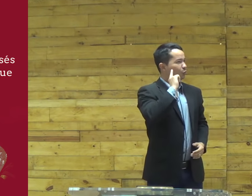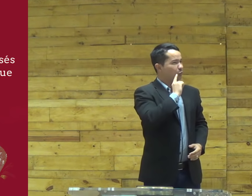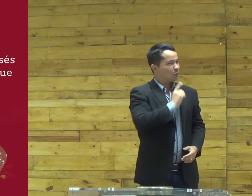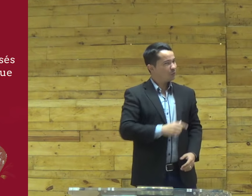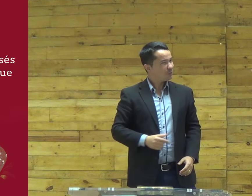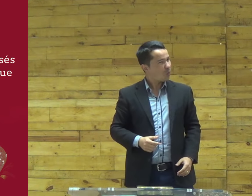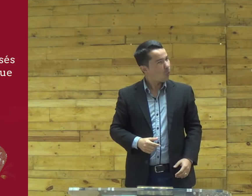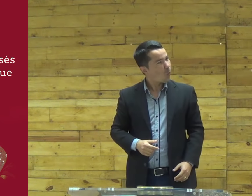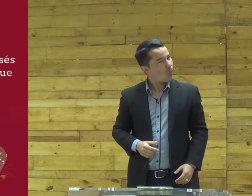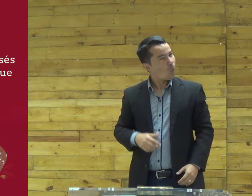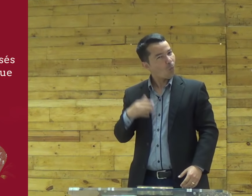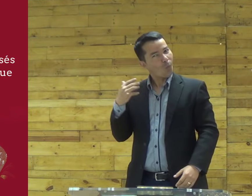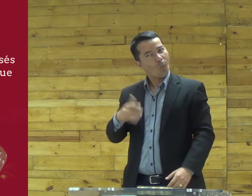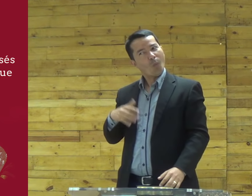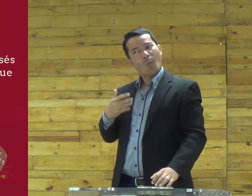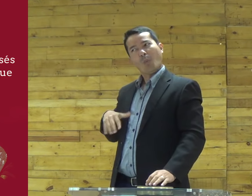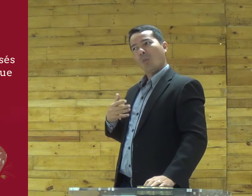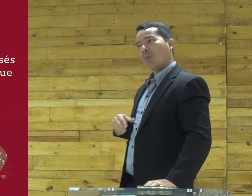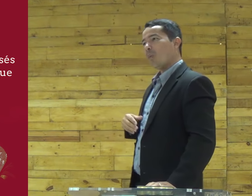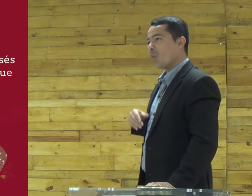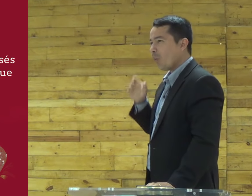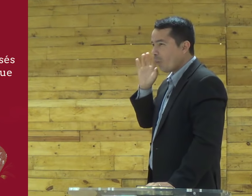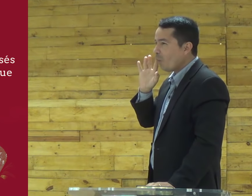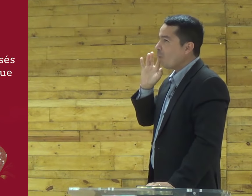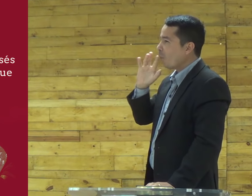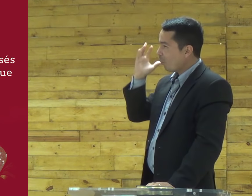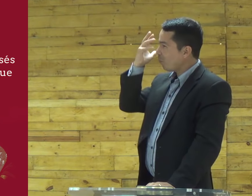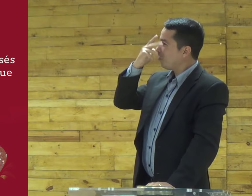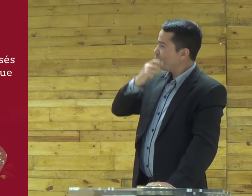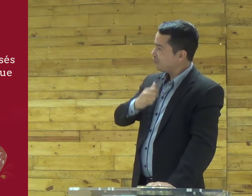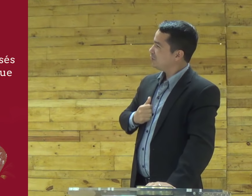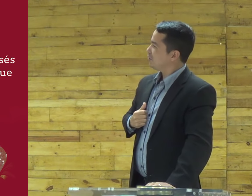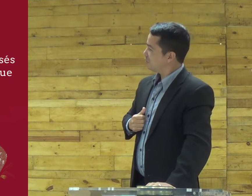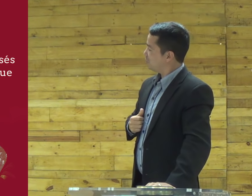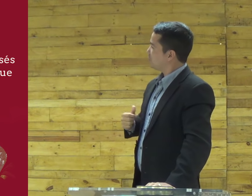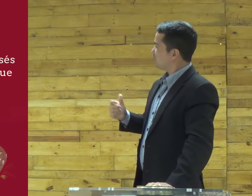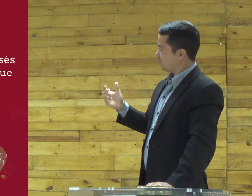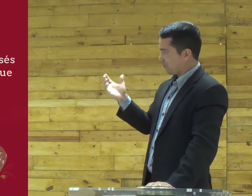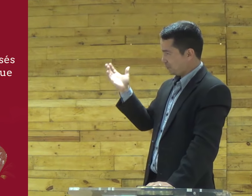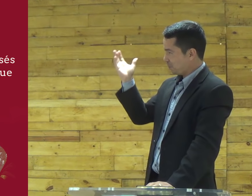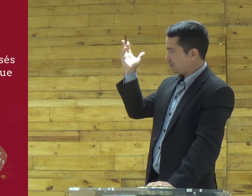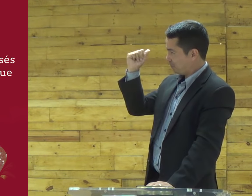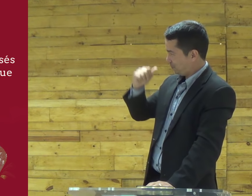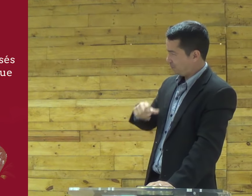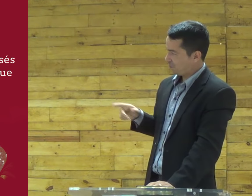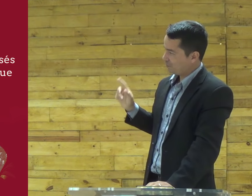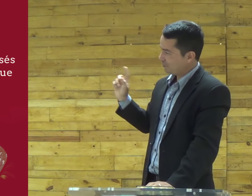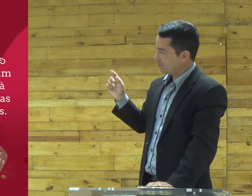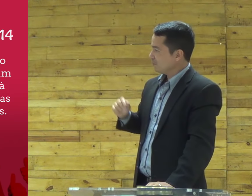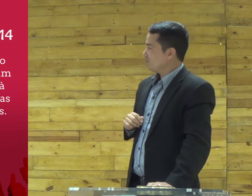Deus te deu ao surdo. Deus te tornou surdo e Deus deu uma lei ao surdo. Isso é muito